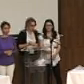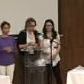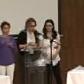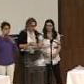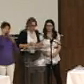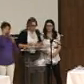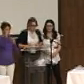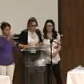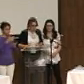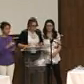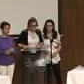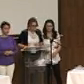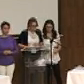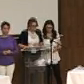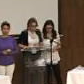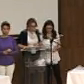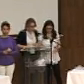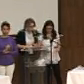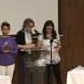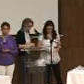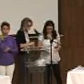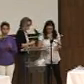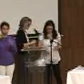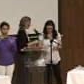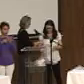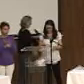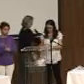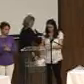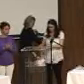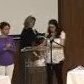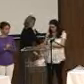Obrigada. Vamos passar para a próxima pergunta.